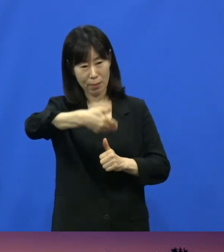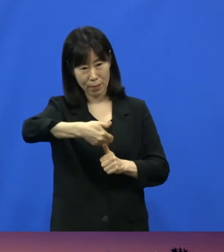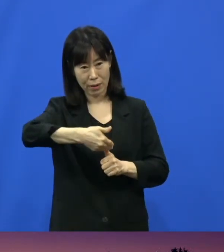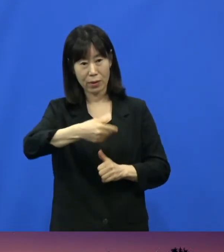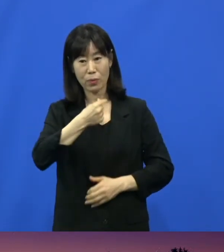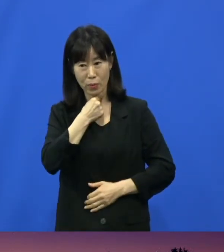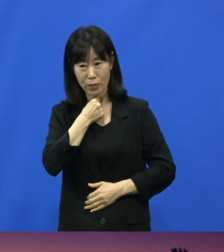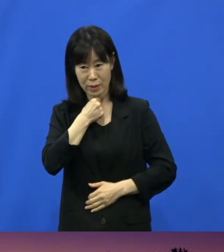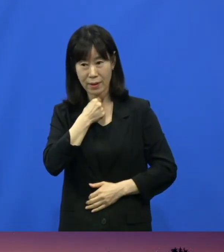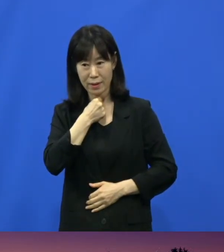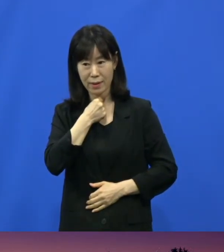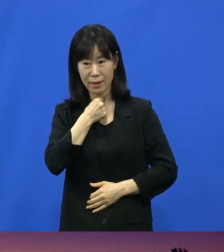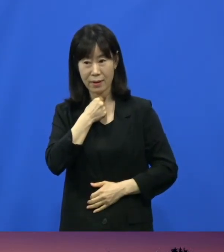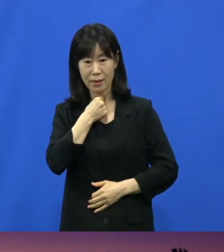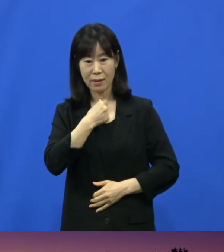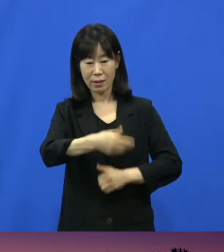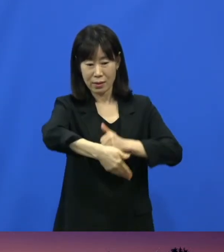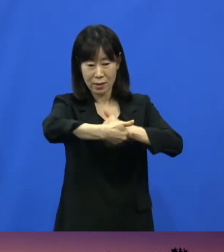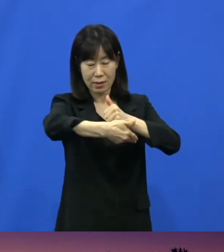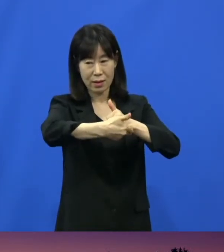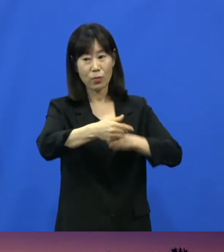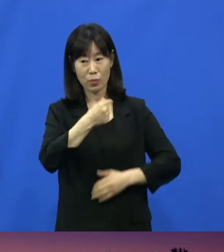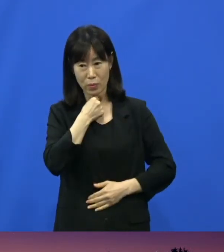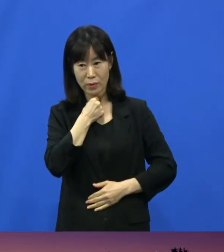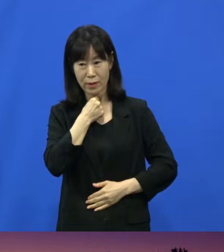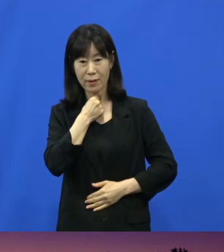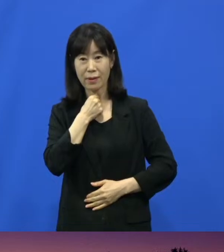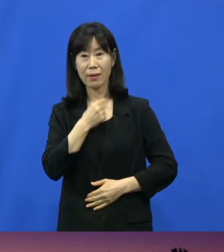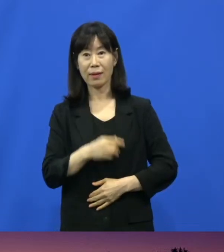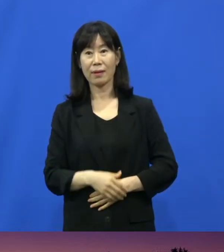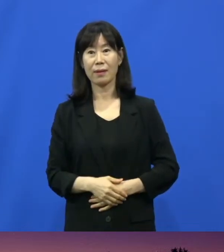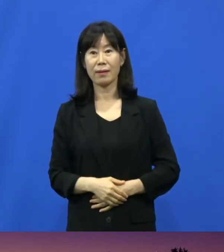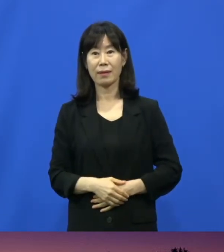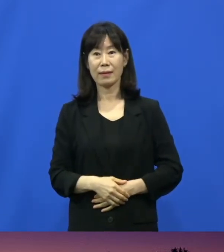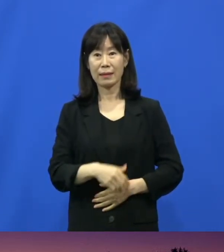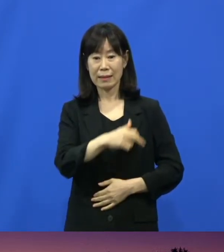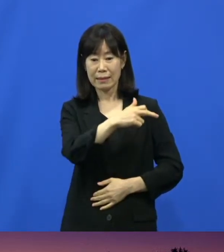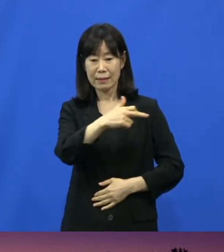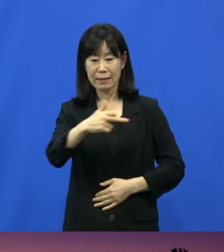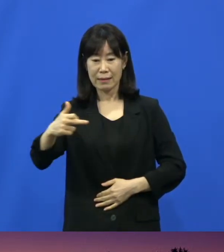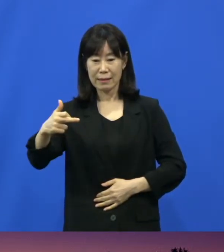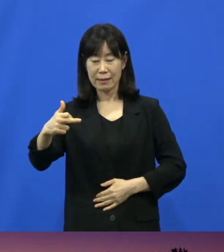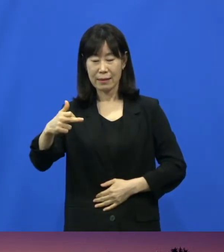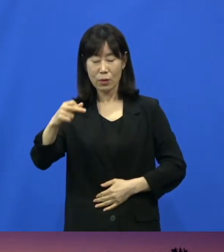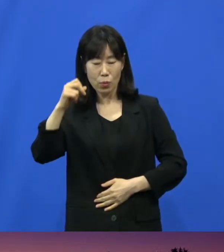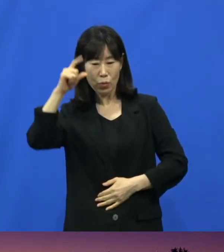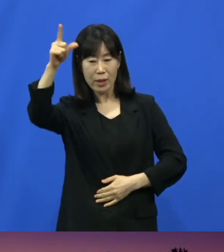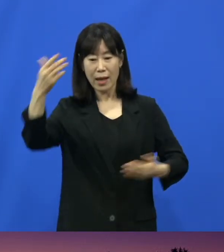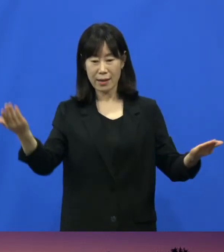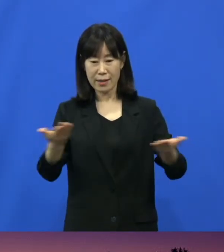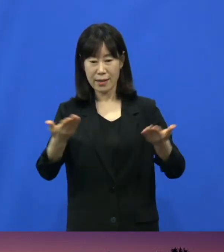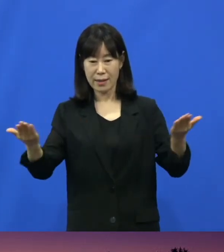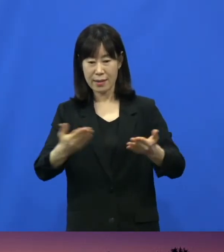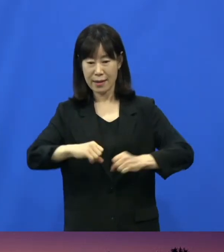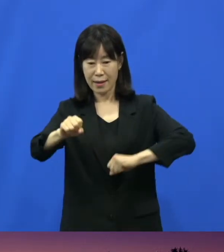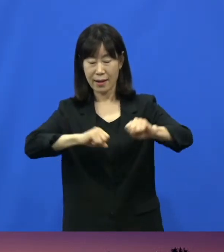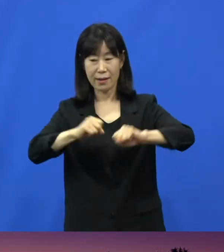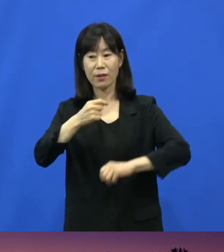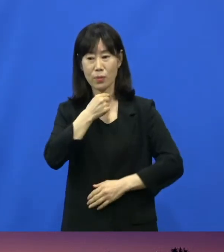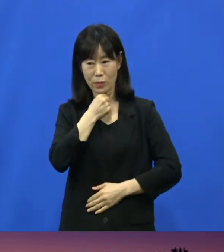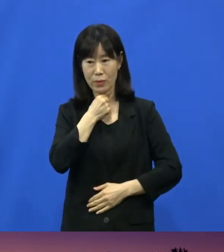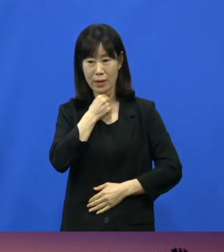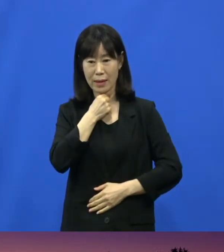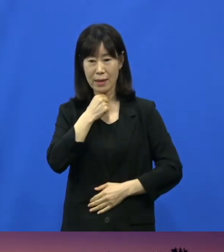이 욕망이 우리에게 성취의 욕구가 있어. 큰 일을 해보고 싶다는 거죠. 그죠? 이왕이면